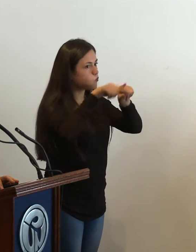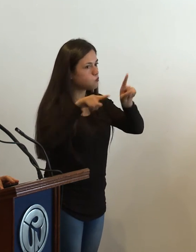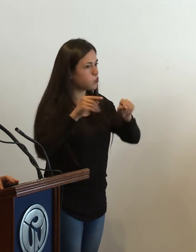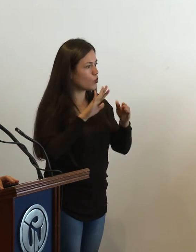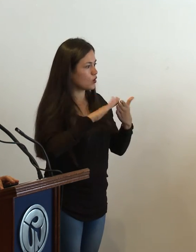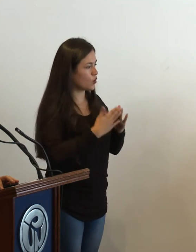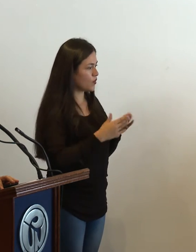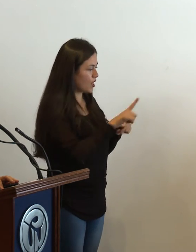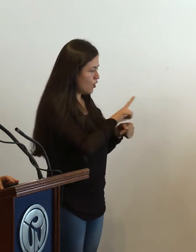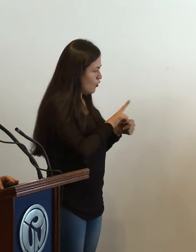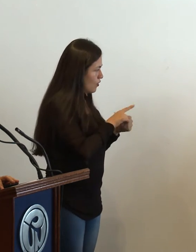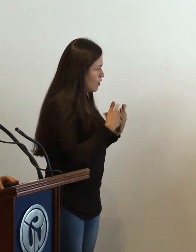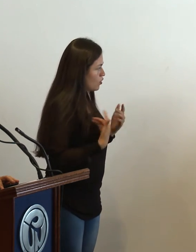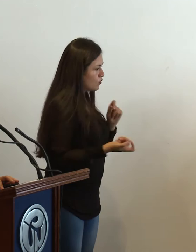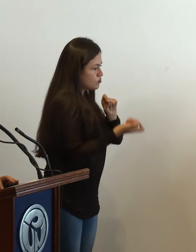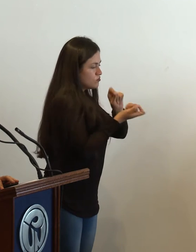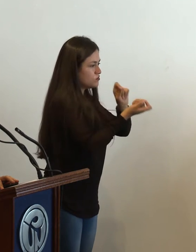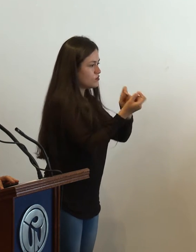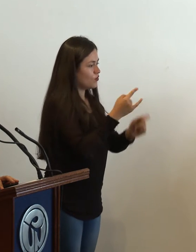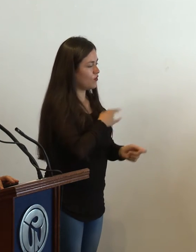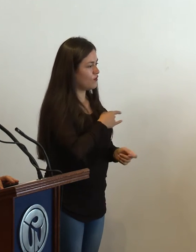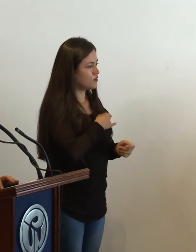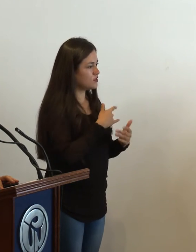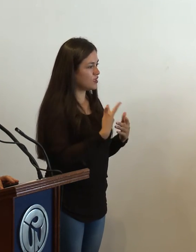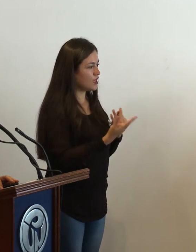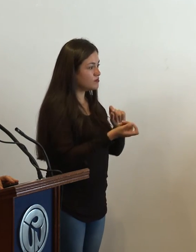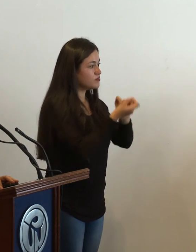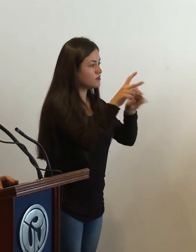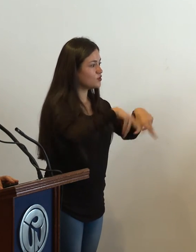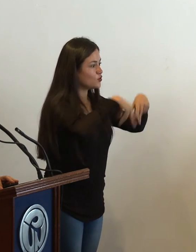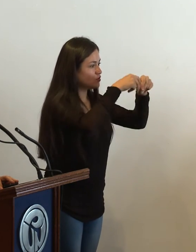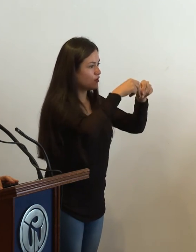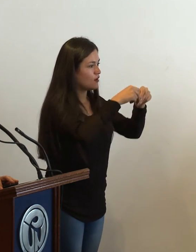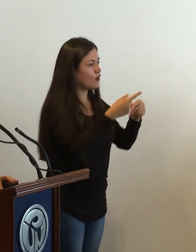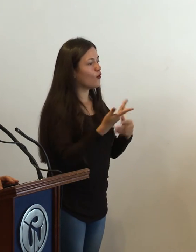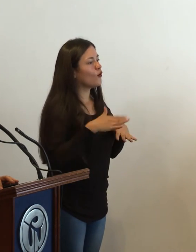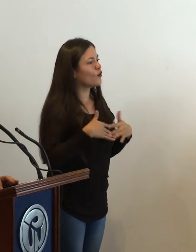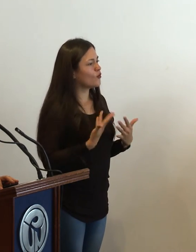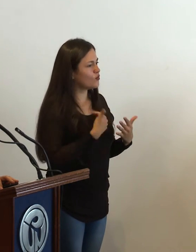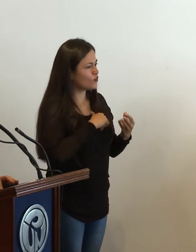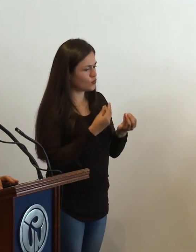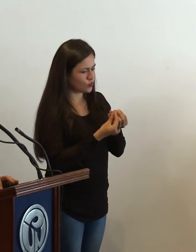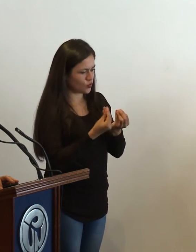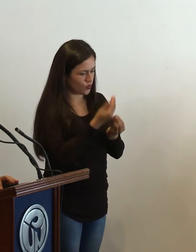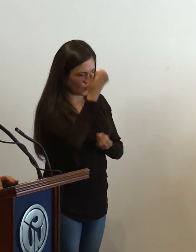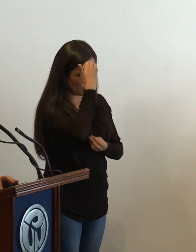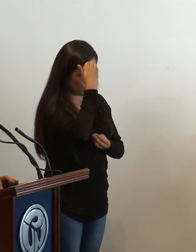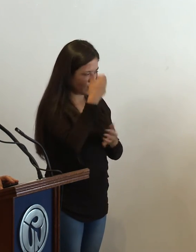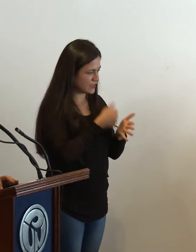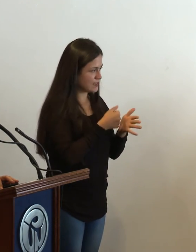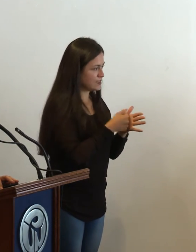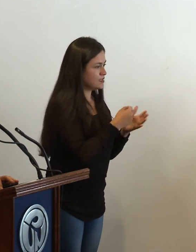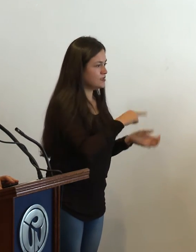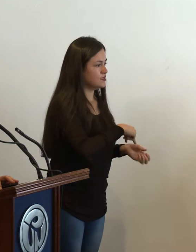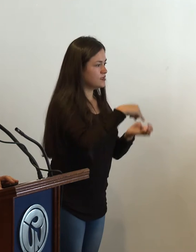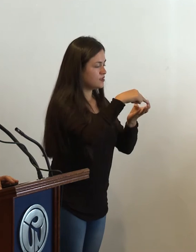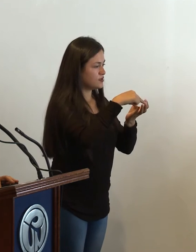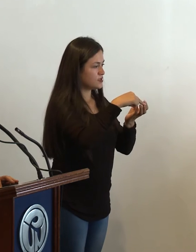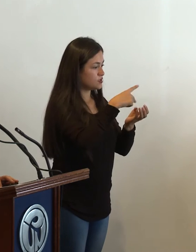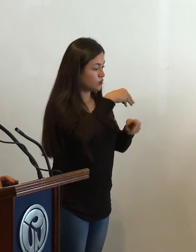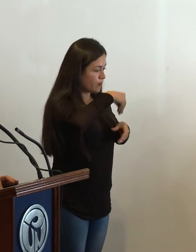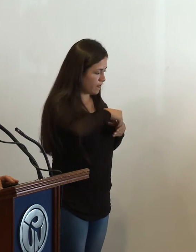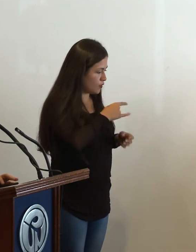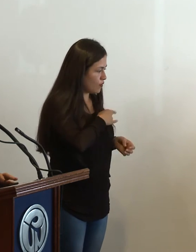comunidades locales, cómo acercamos la universidad a la sociedad, cómo logramos que la educación que trabajemos en